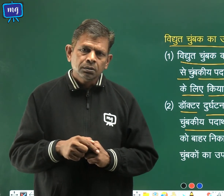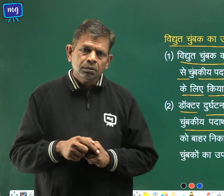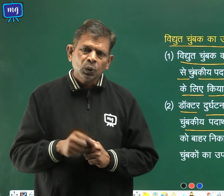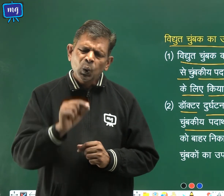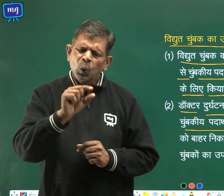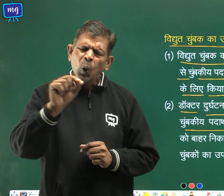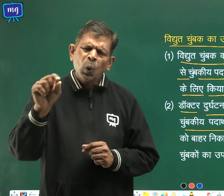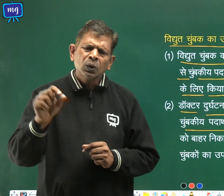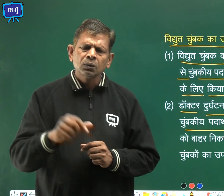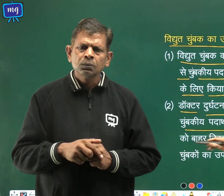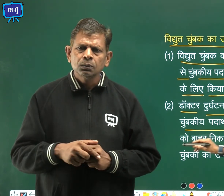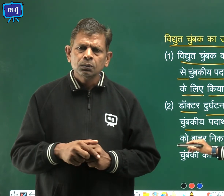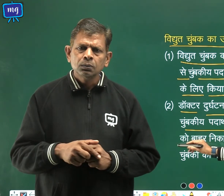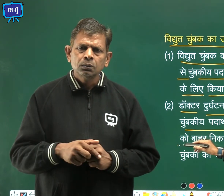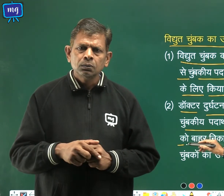छोटे टुकड़ों को